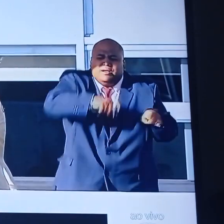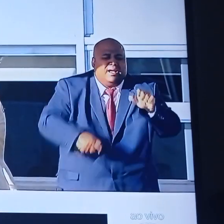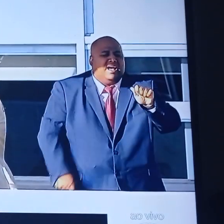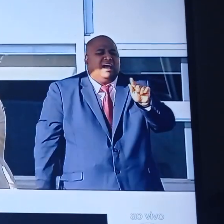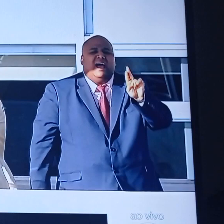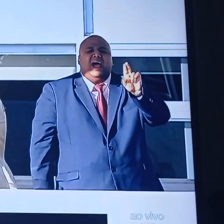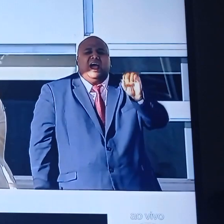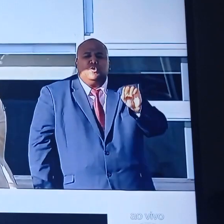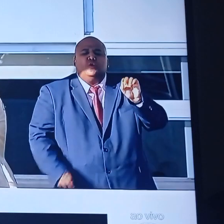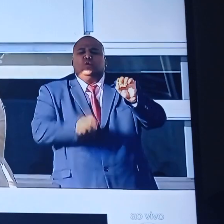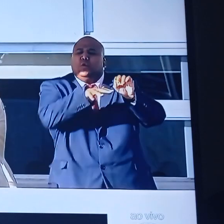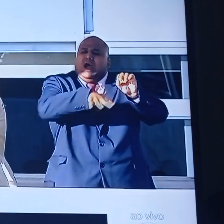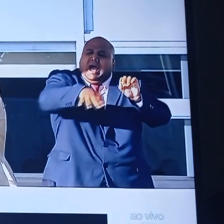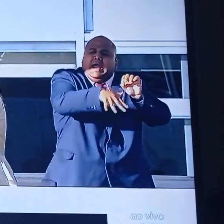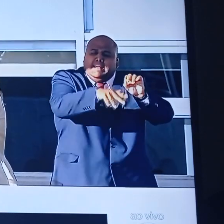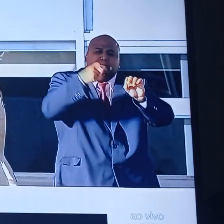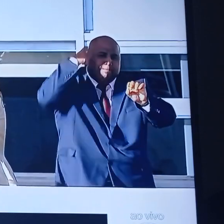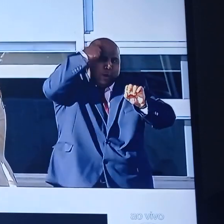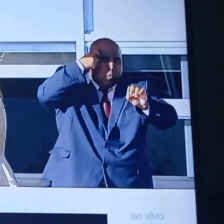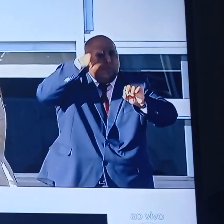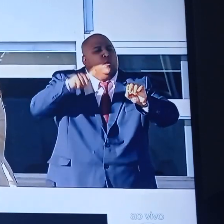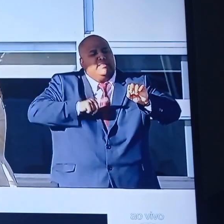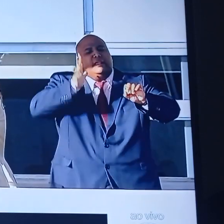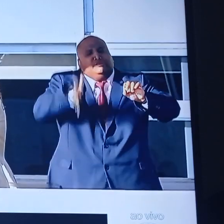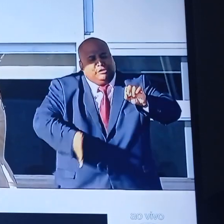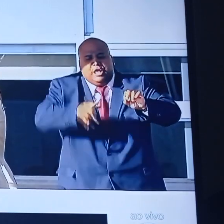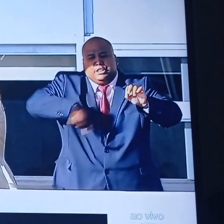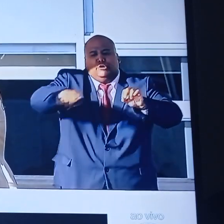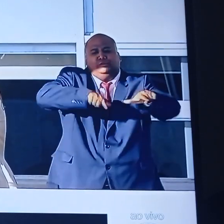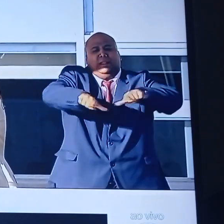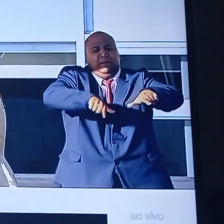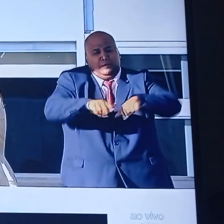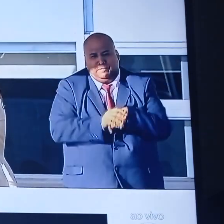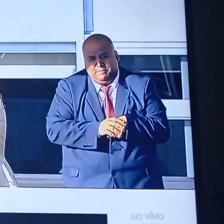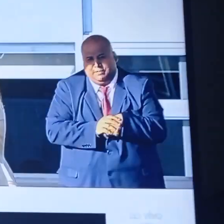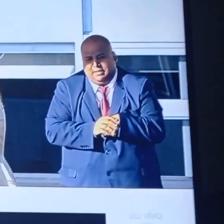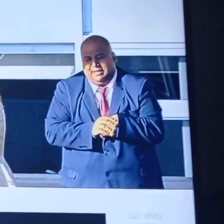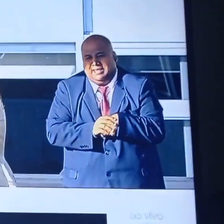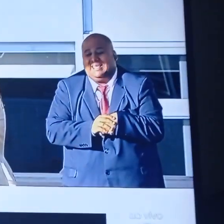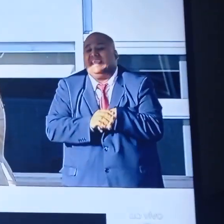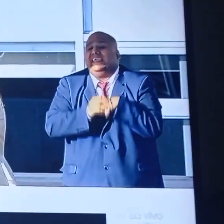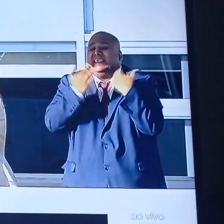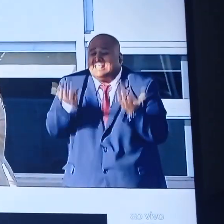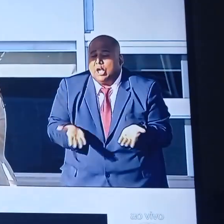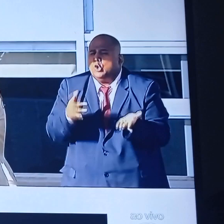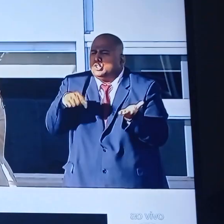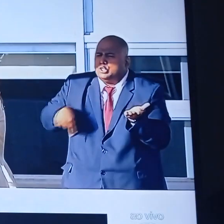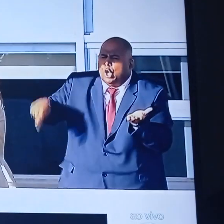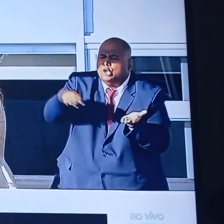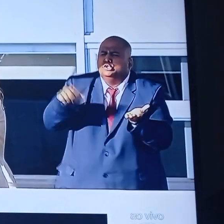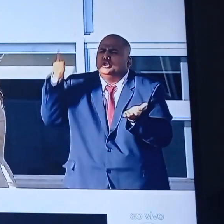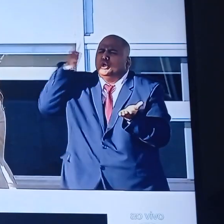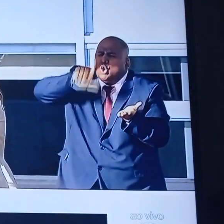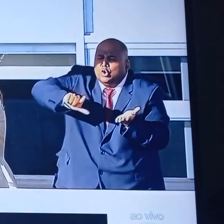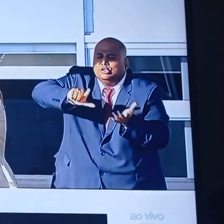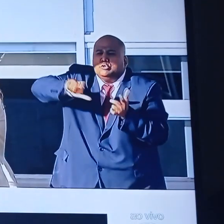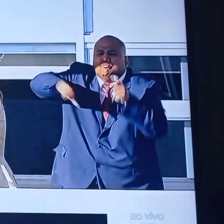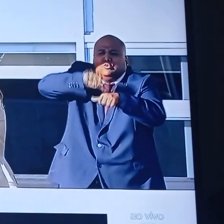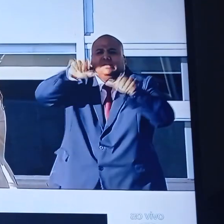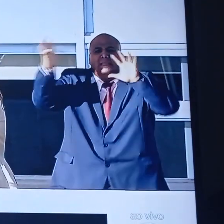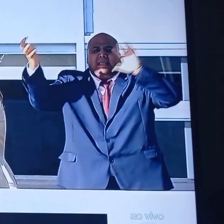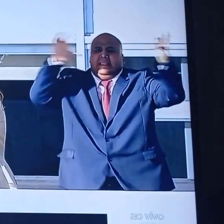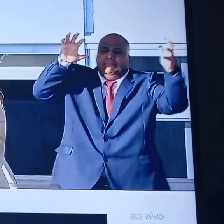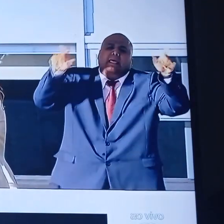obteve investimento em safras recordes ano após ano. Tomamos medidas concretas para combater as mudanças